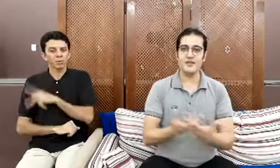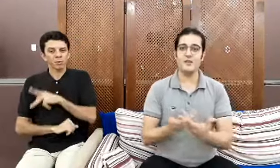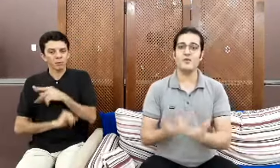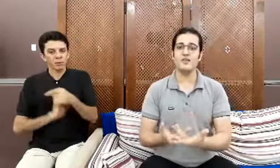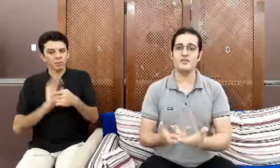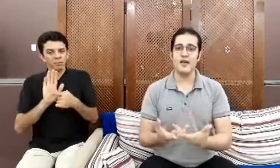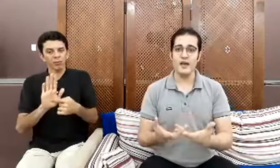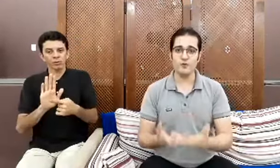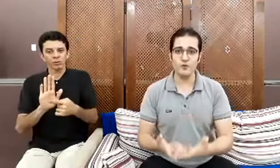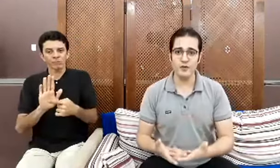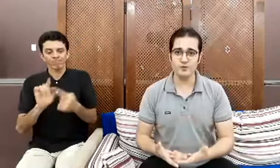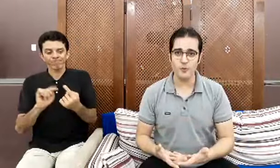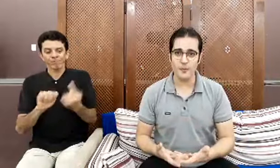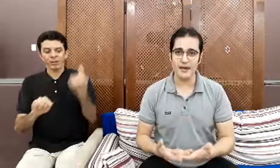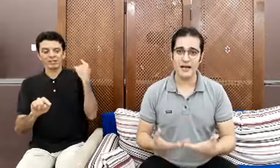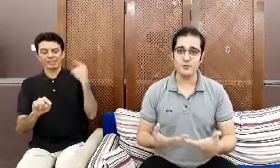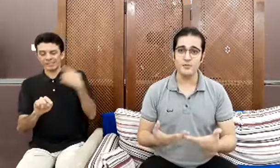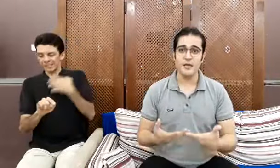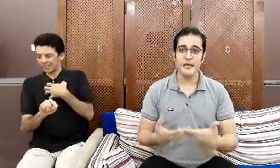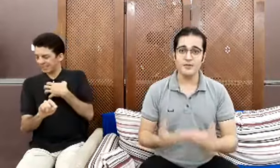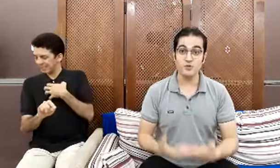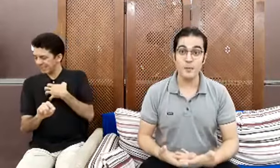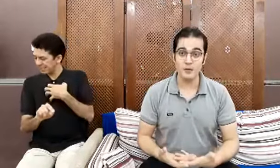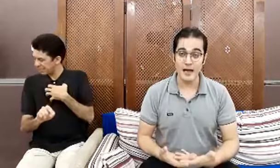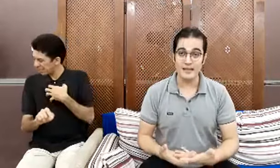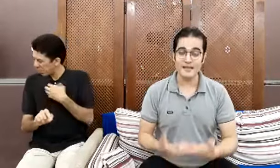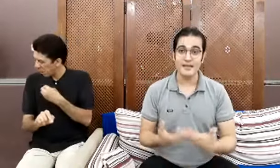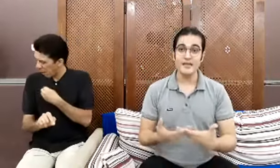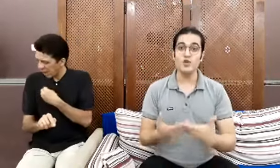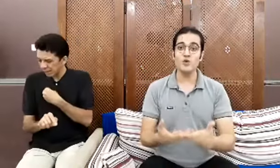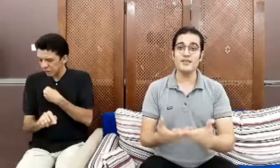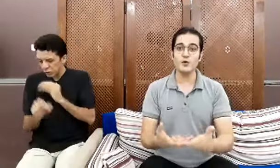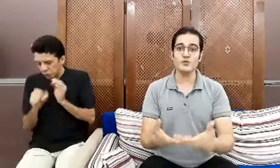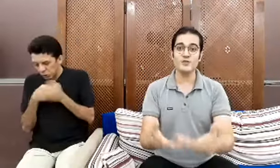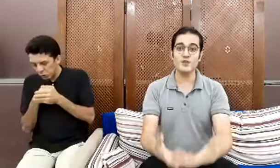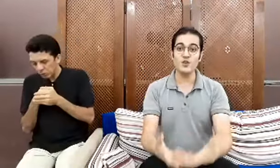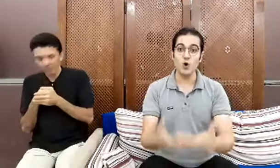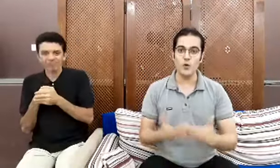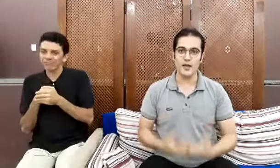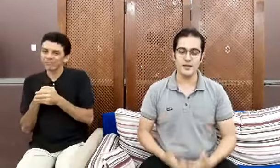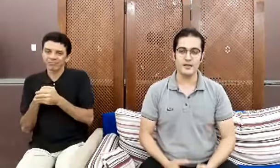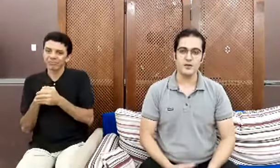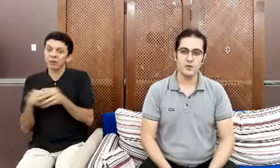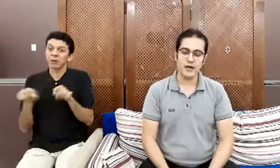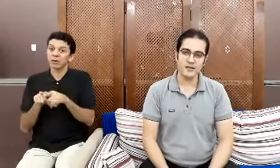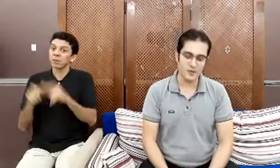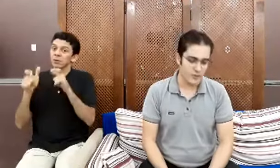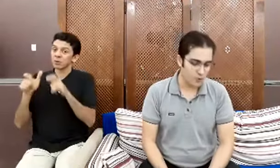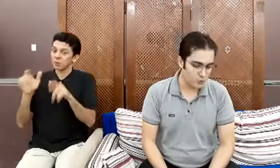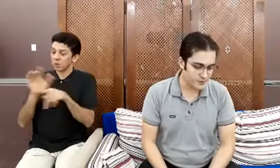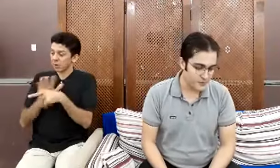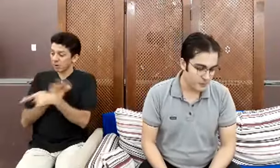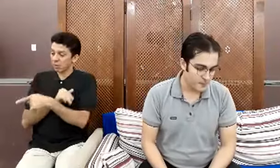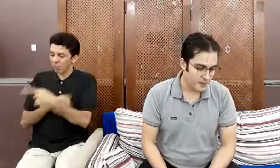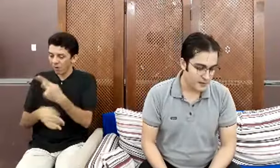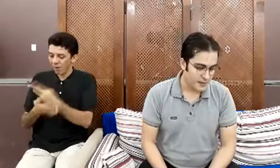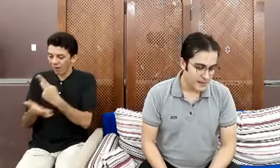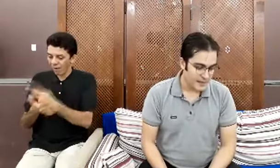assim ele não quis esconder o seu pecado e a sua maldade e de onde Deus tirou ele do cativeiro da